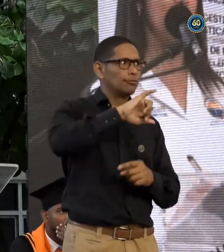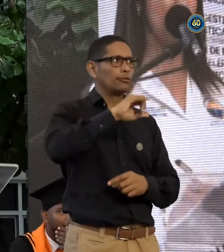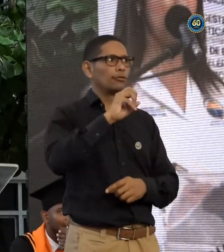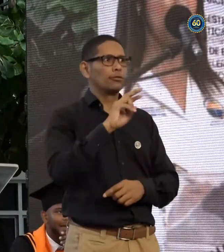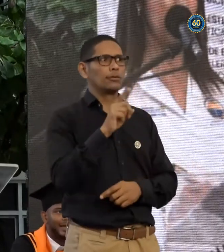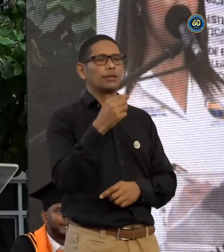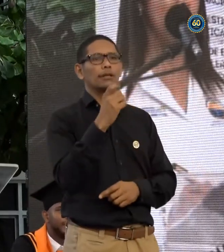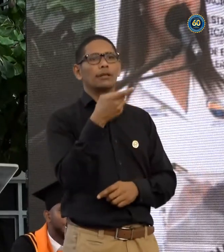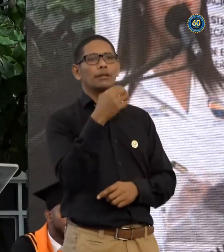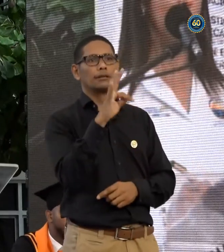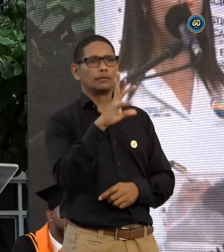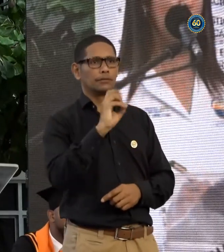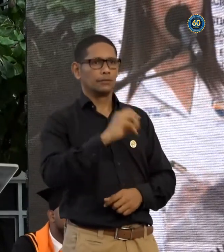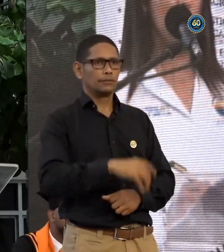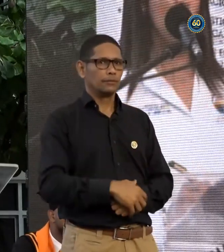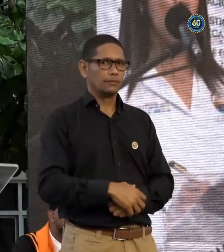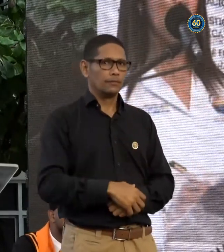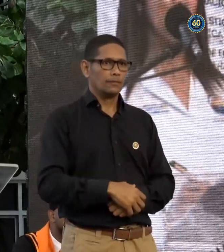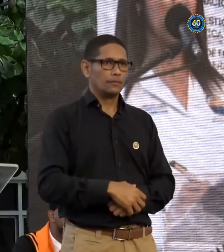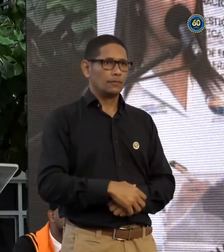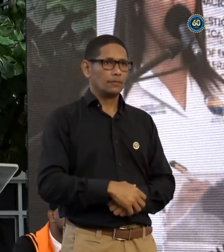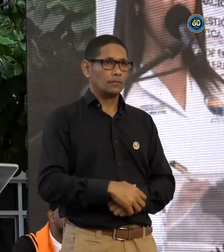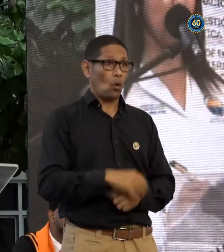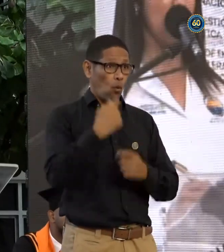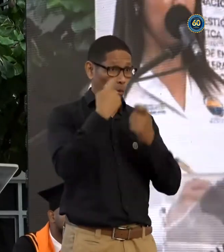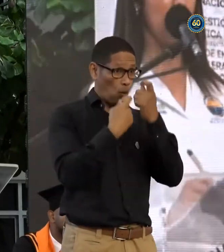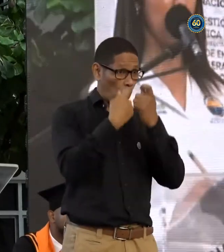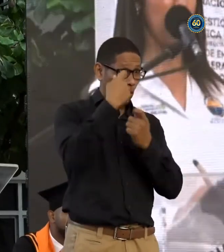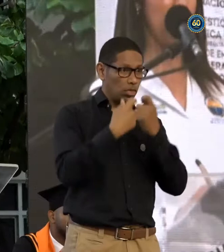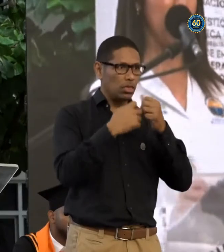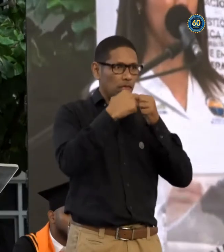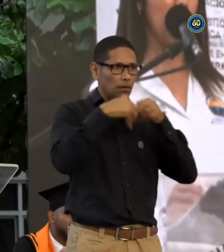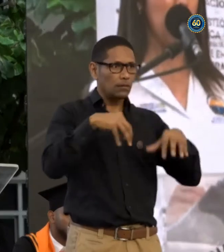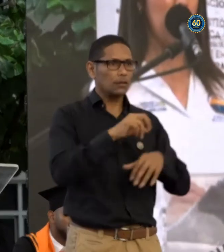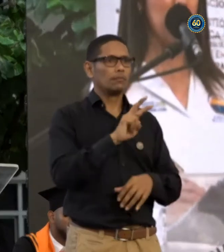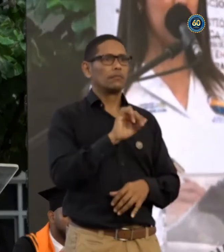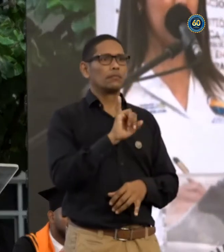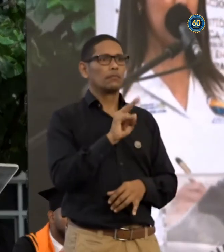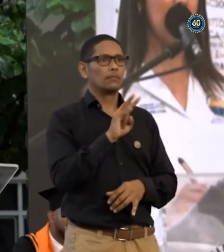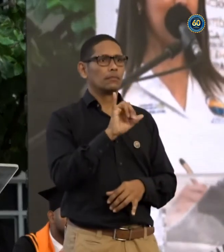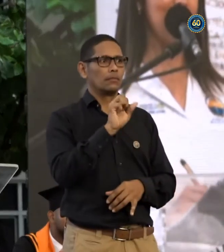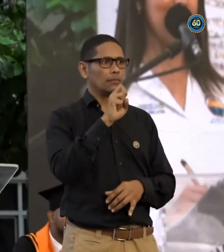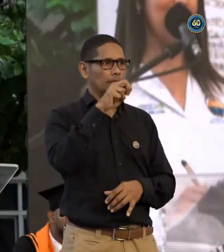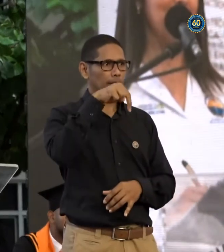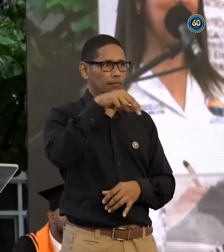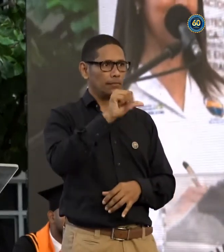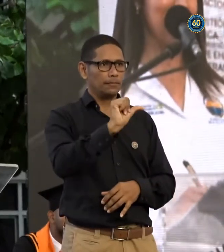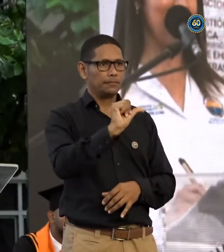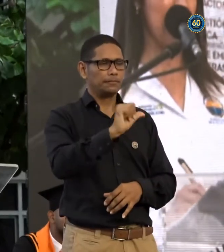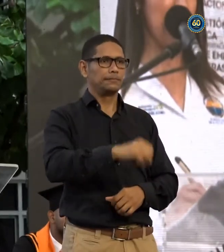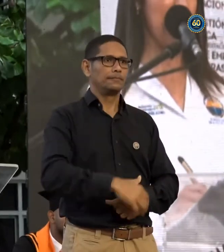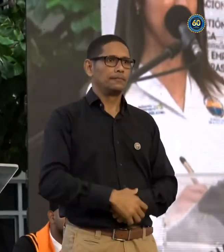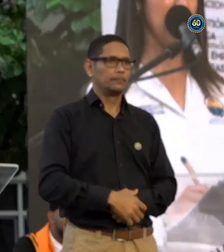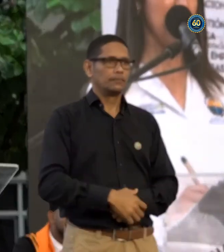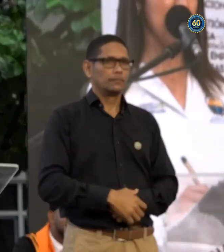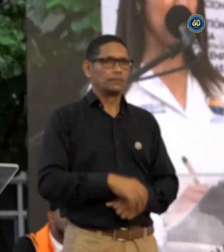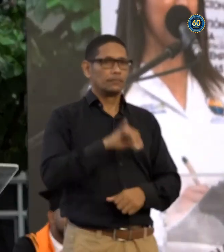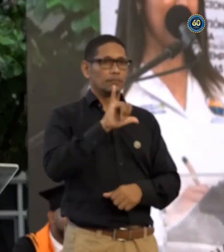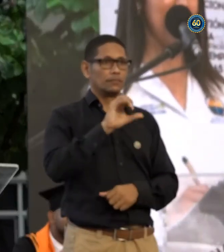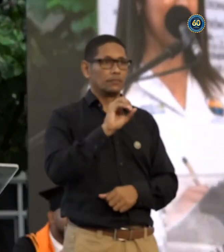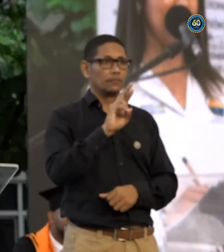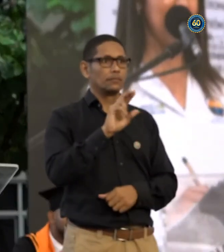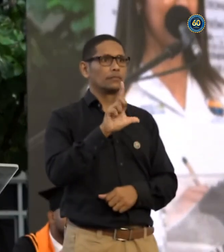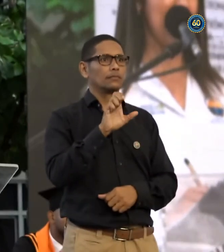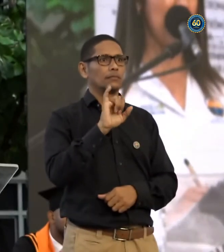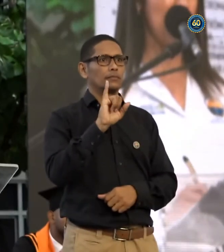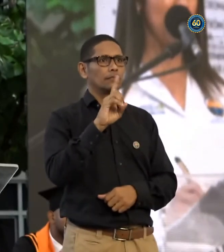Mendoza contadora contador público Viviana María saltarín serpa yorleidys